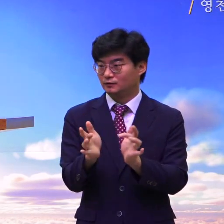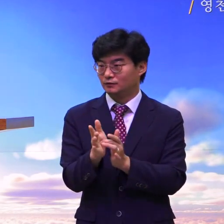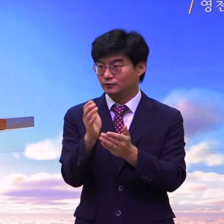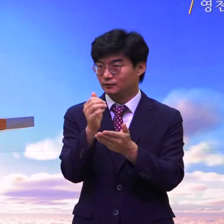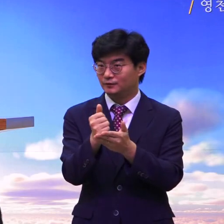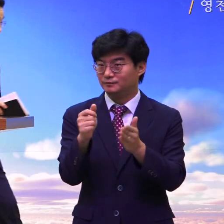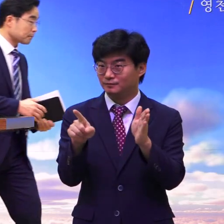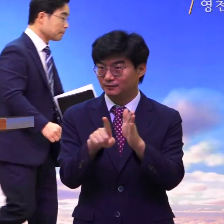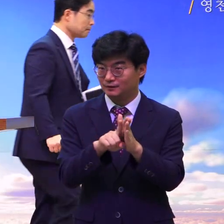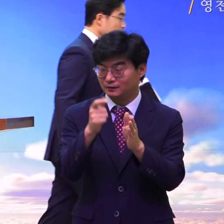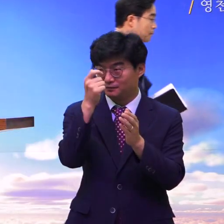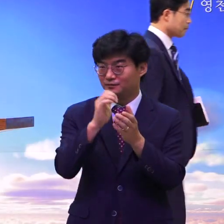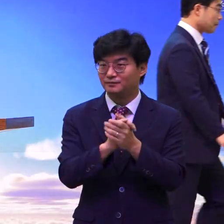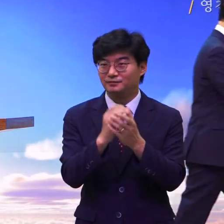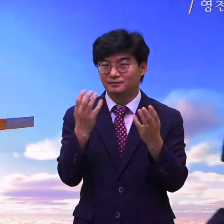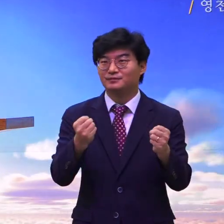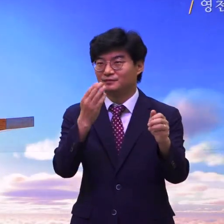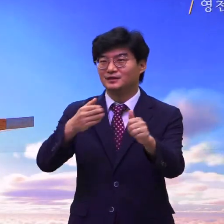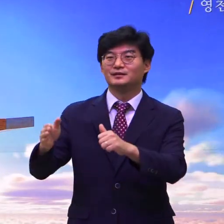바랍니다.